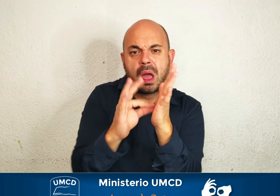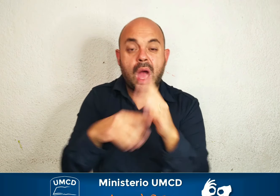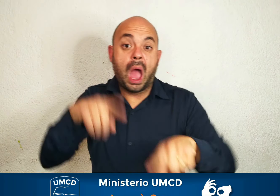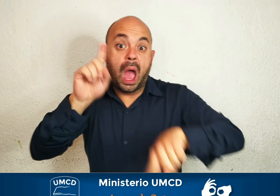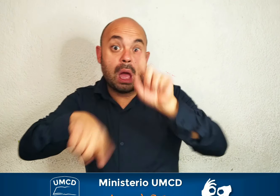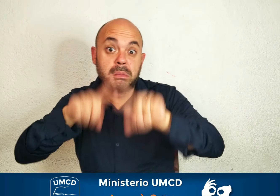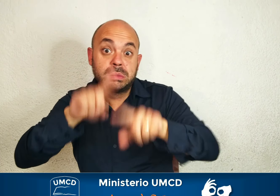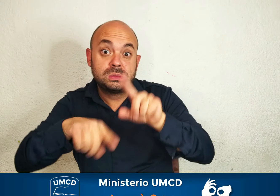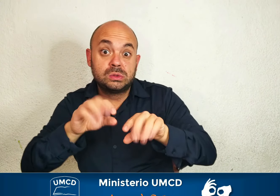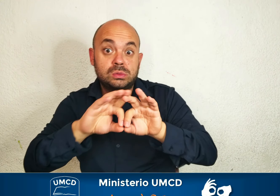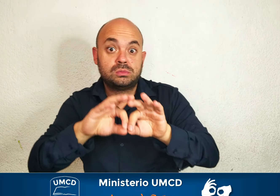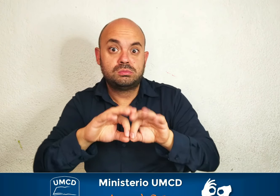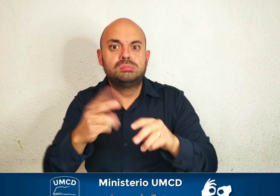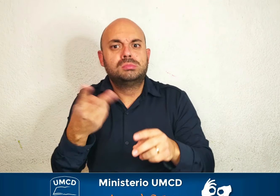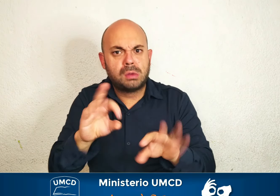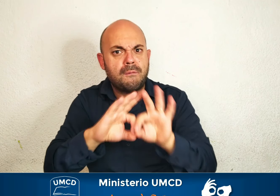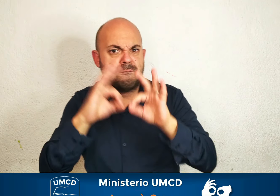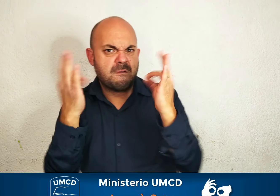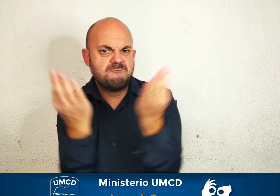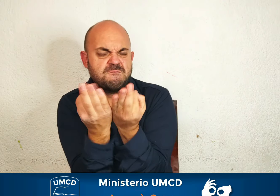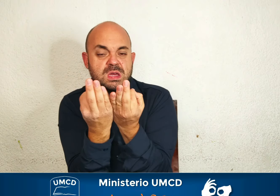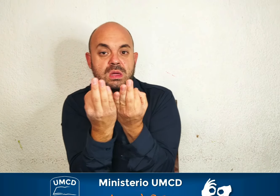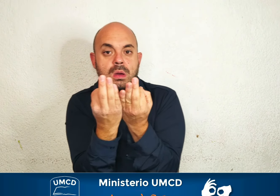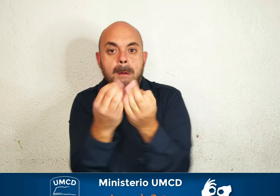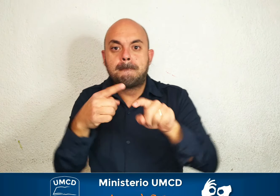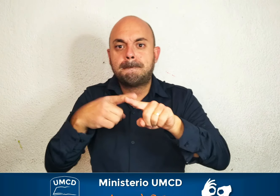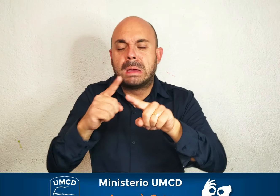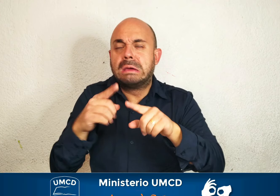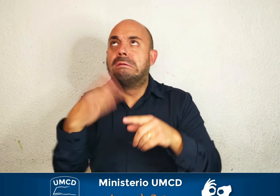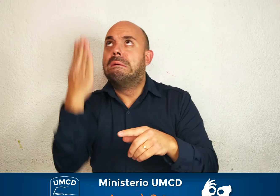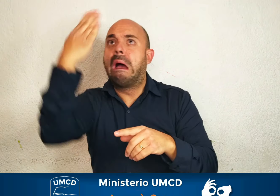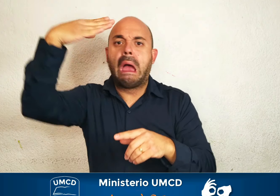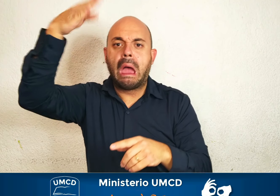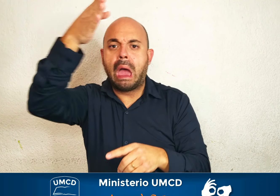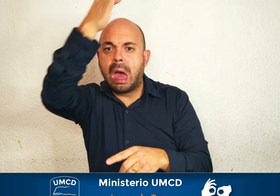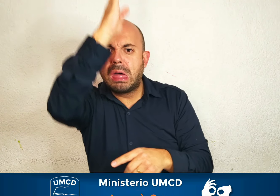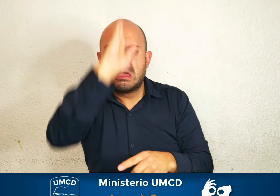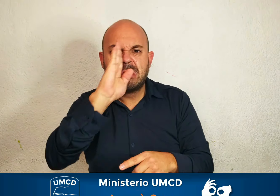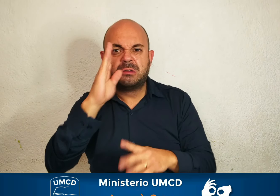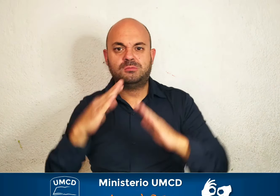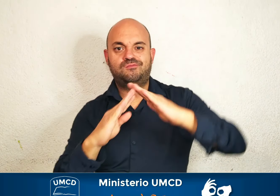es la primera parte para nosotros poder amar a Dios como debería.